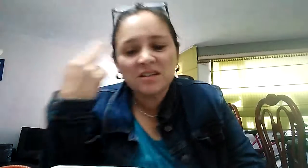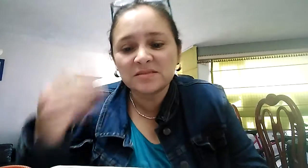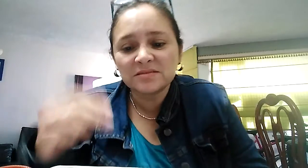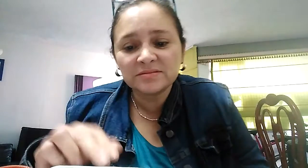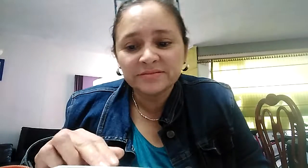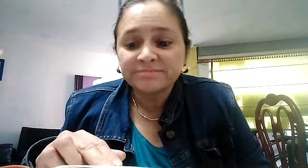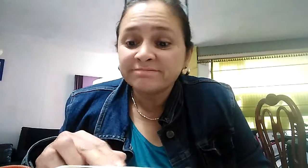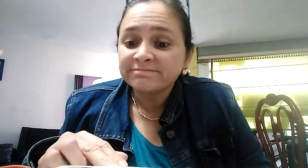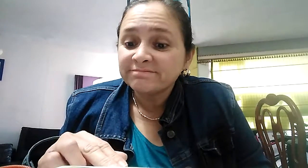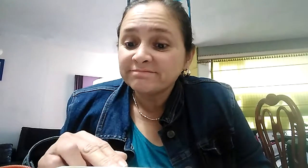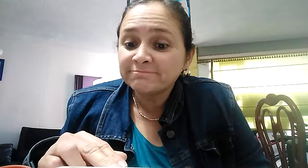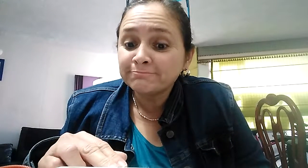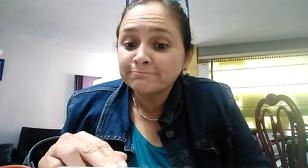voz nueva.